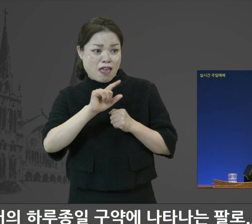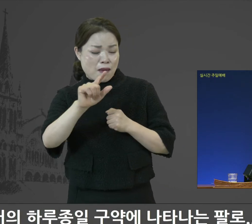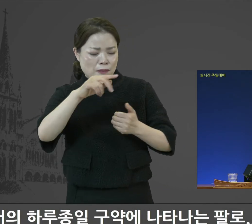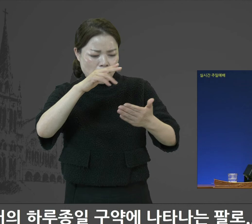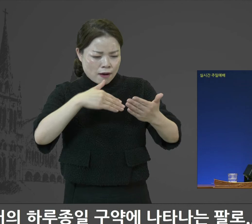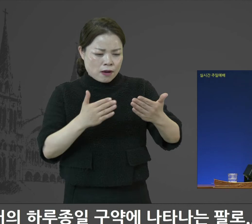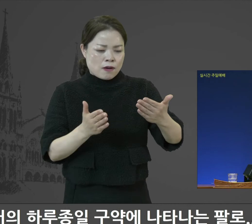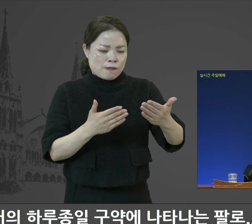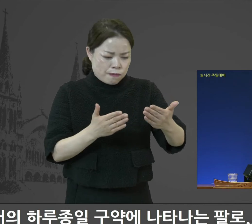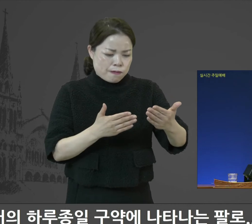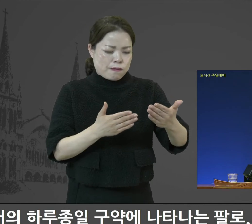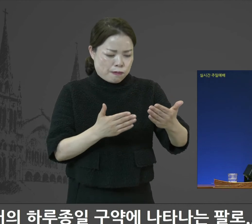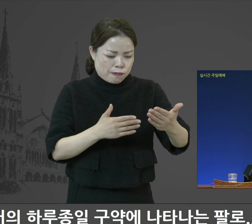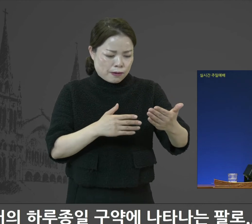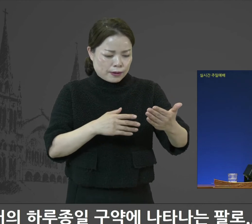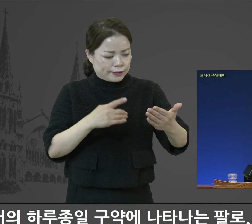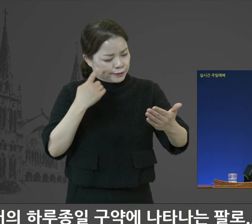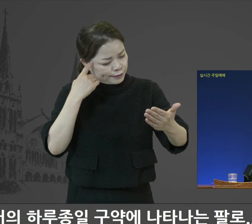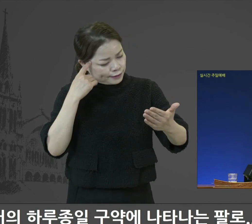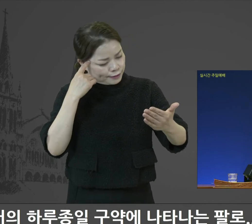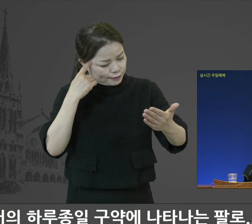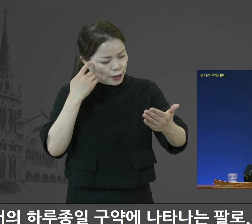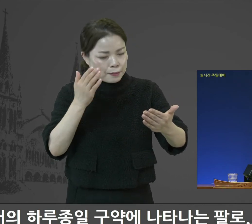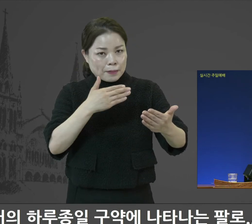빠뜨린 것도 몇 개 있겠죠. 굉장히 많습니다.